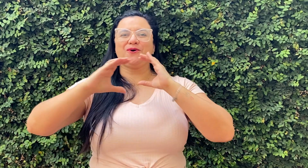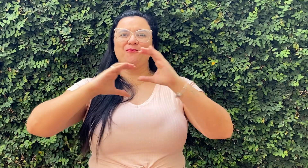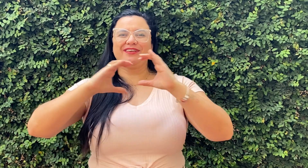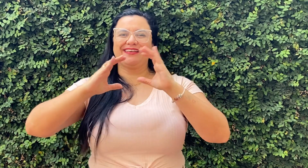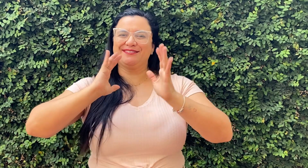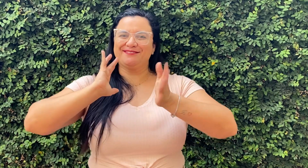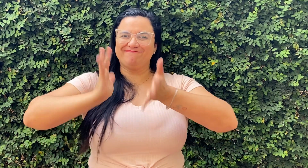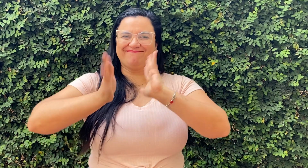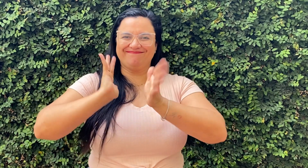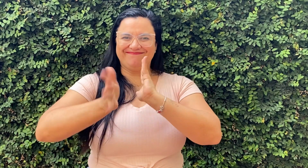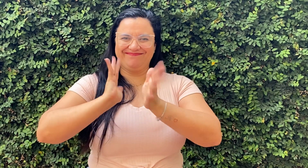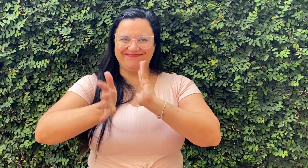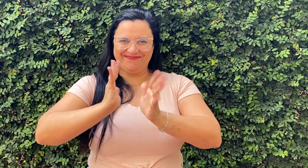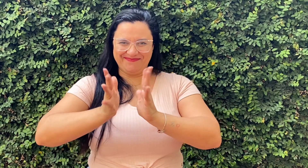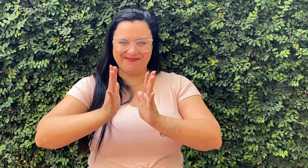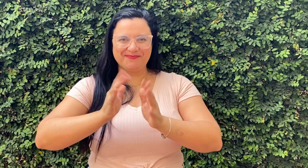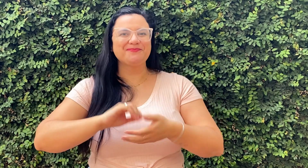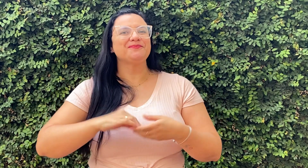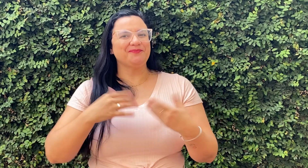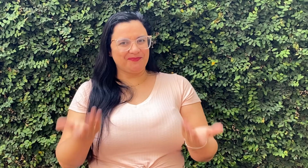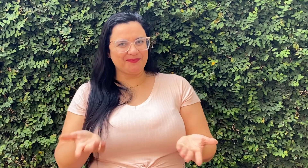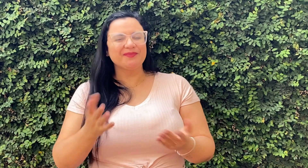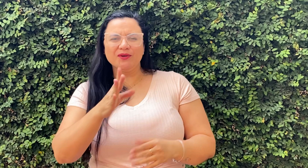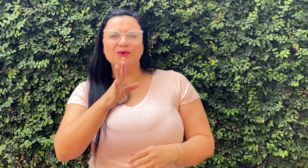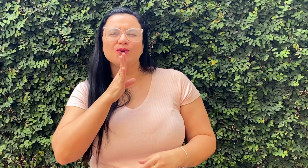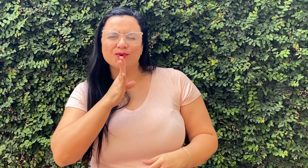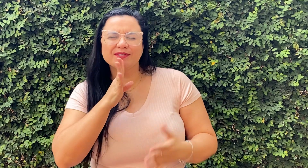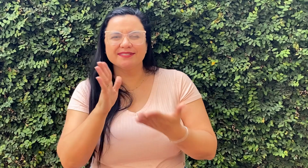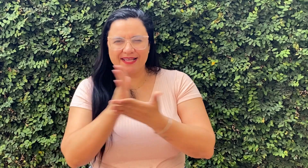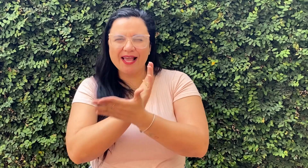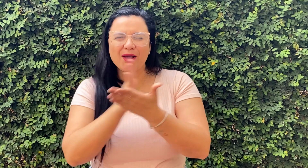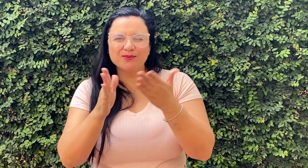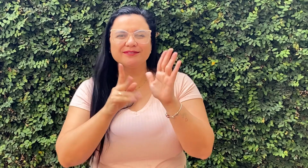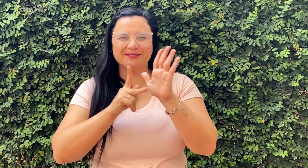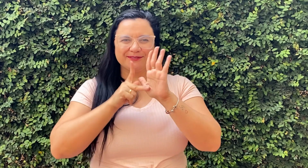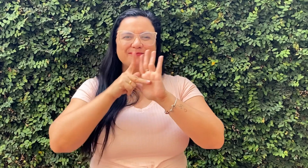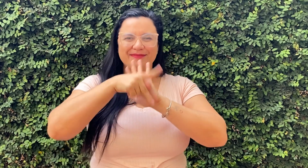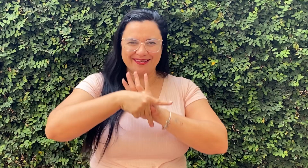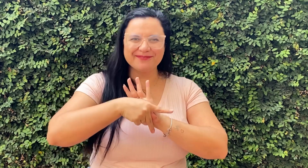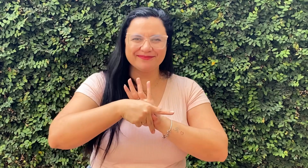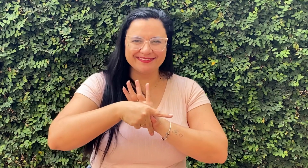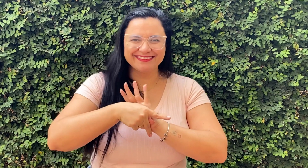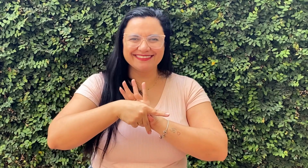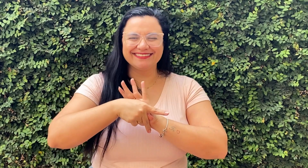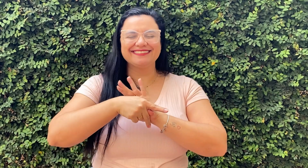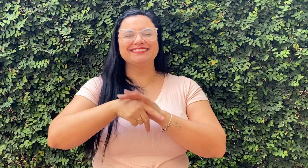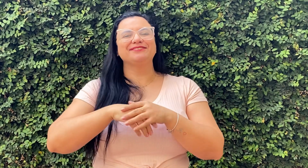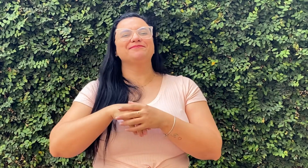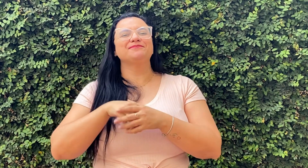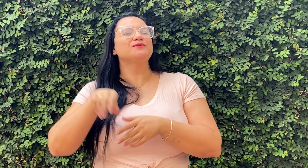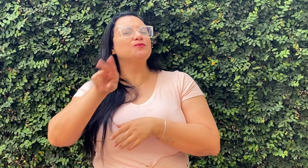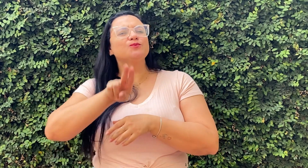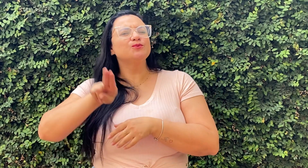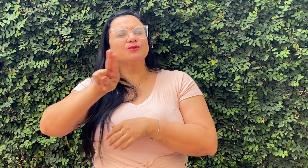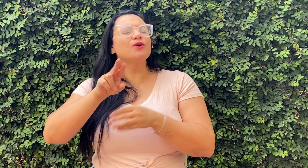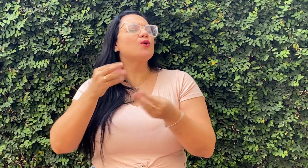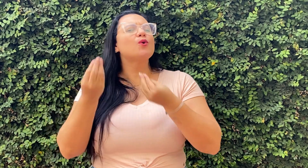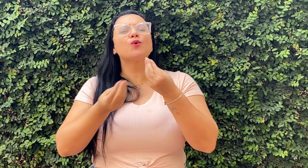movimento, o ponto de articulação, e assim você vai conseguir se comunicar em Libras. Você conhece os parâmetros? Como eles